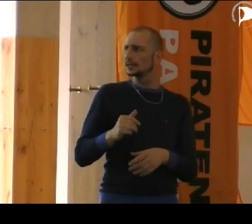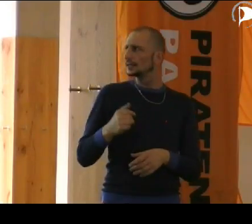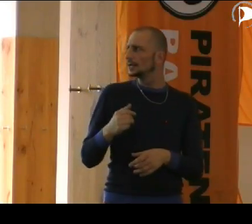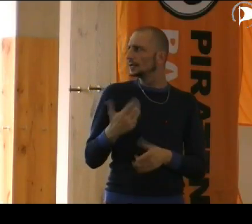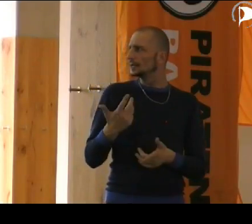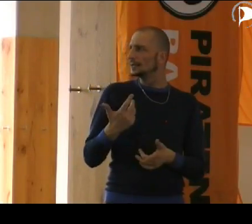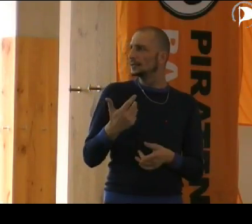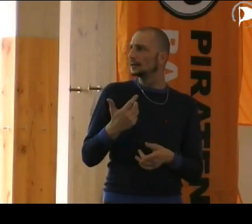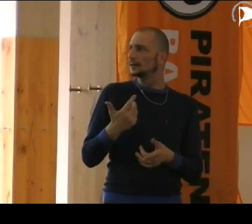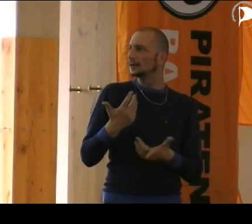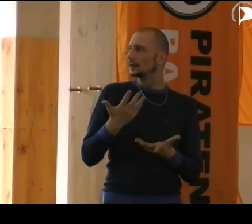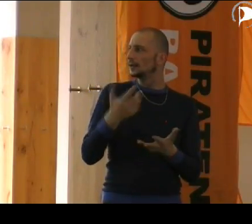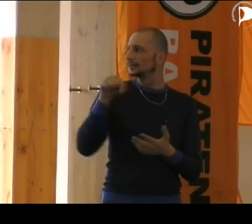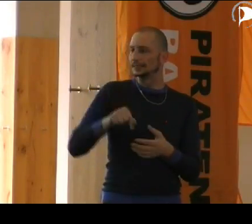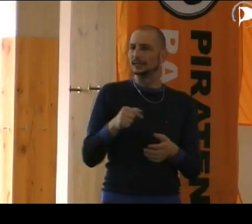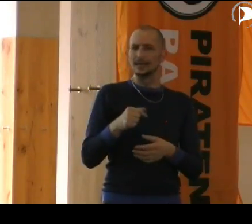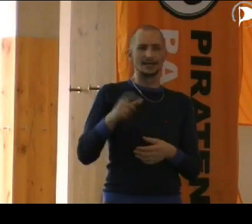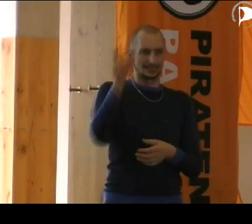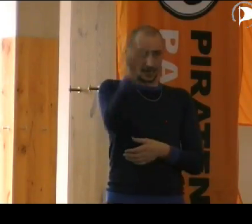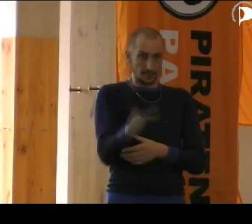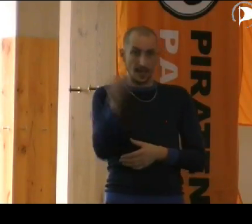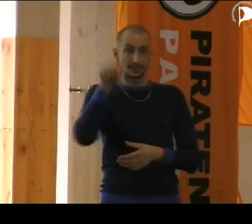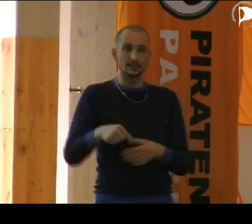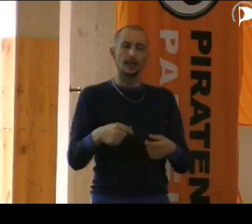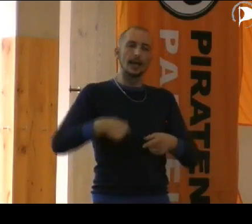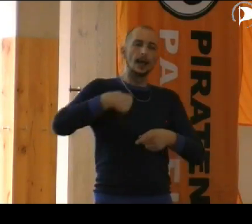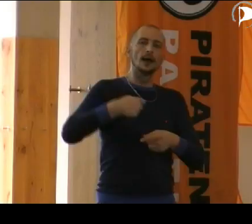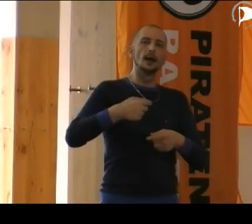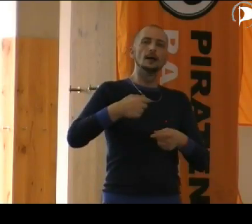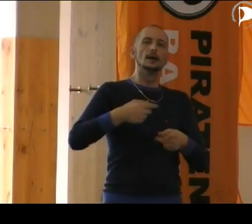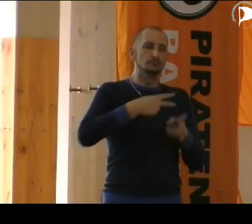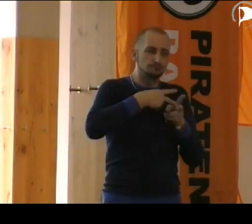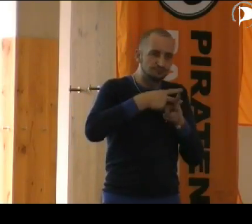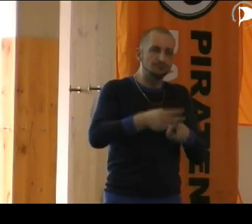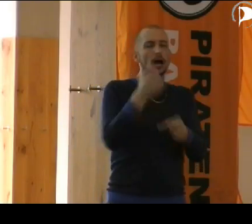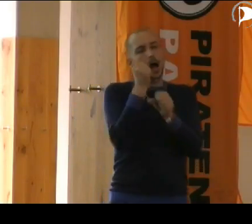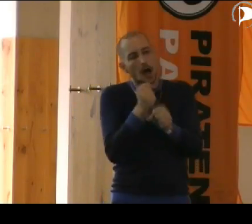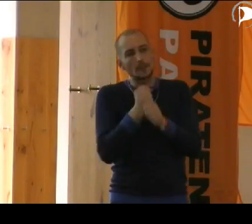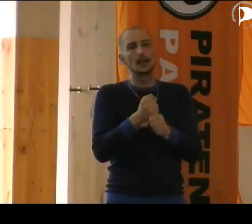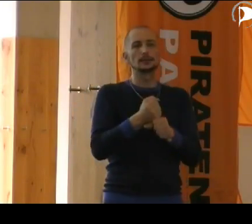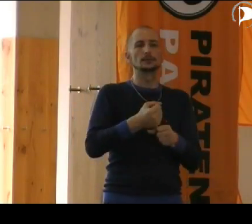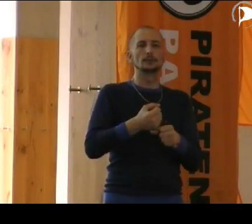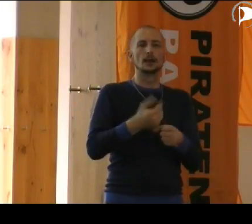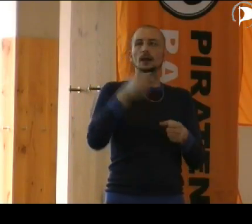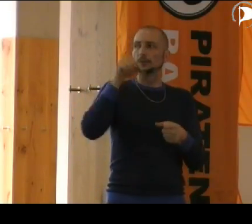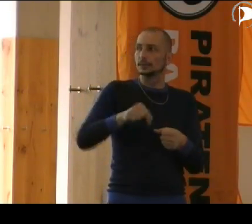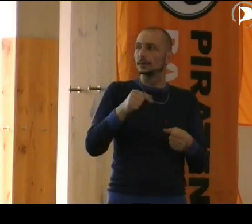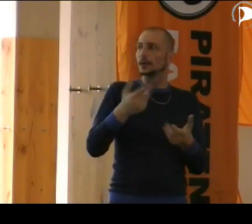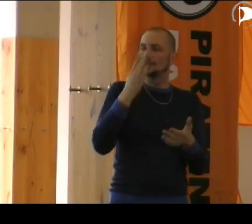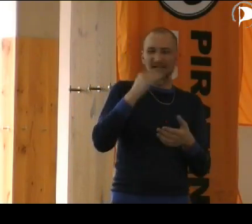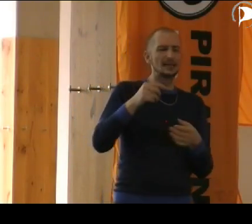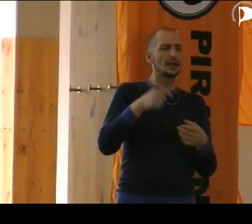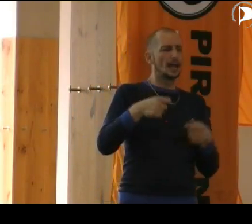eine recht überschaubare oder seinen regelmäßigen eine regelmäßige tätigkeit nachgehen kann aber wenn dann solche